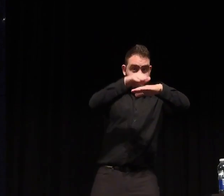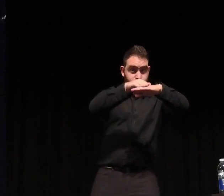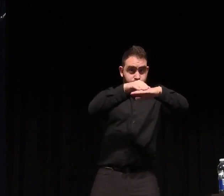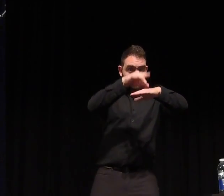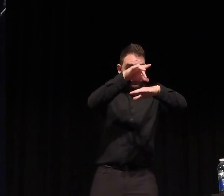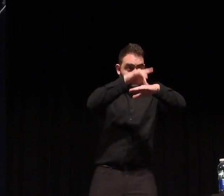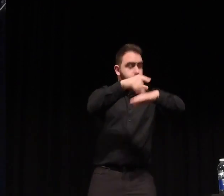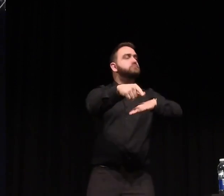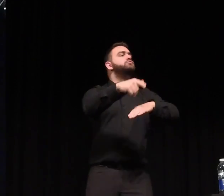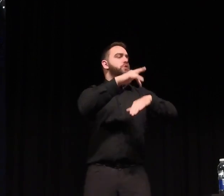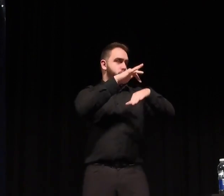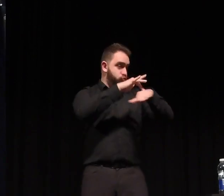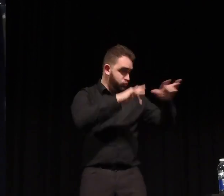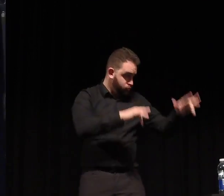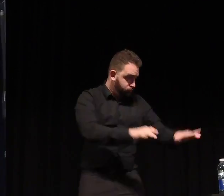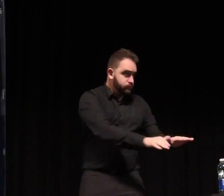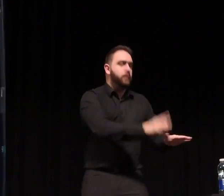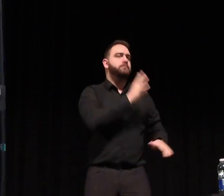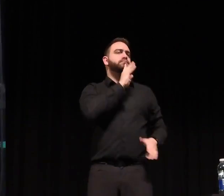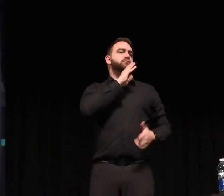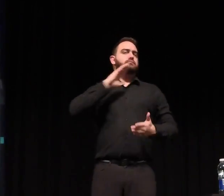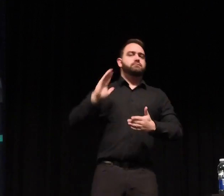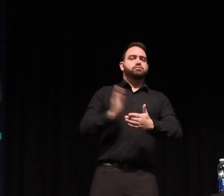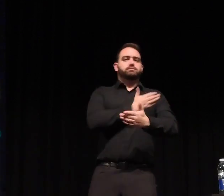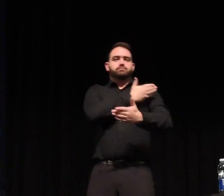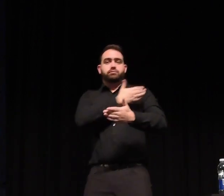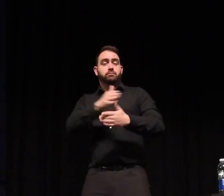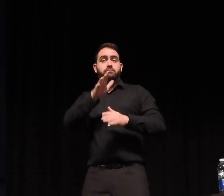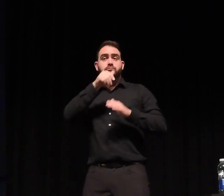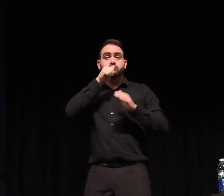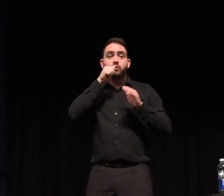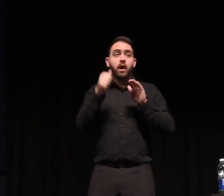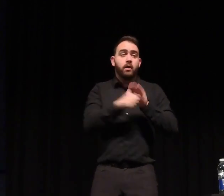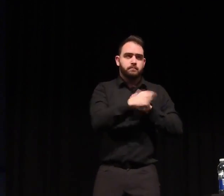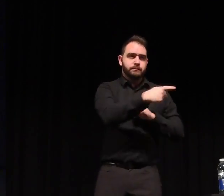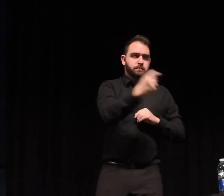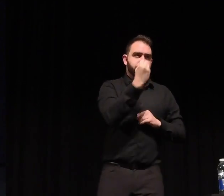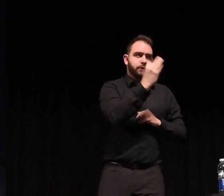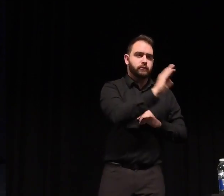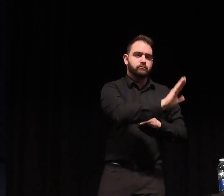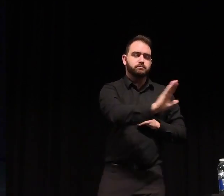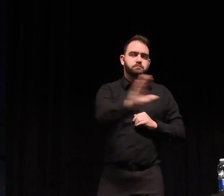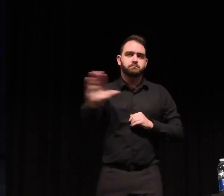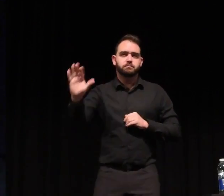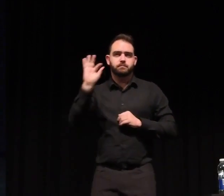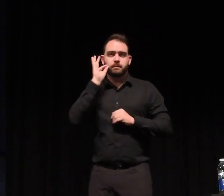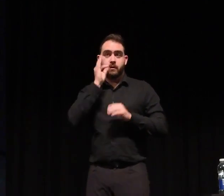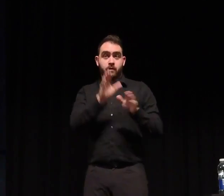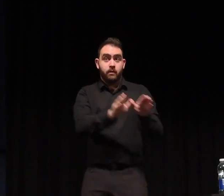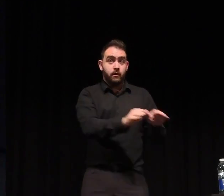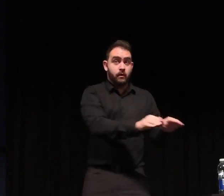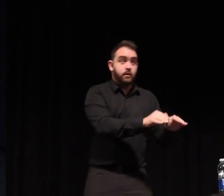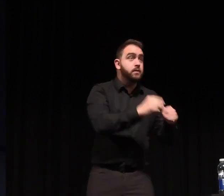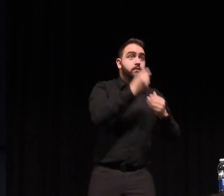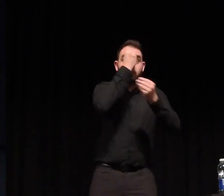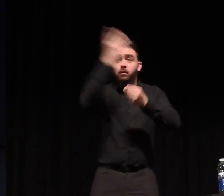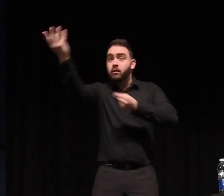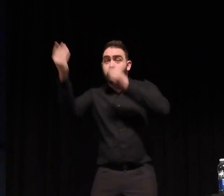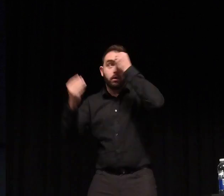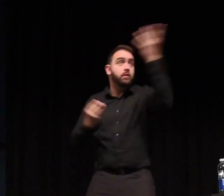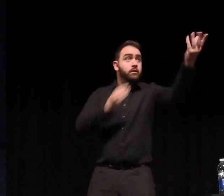lui confier tous vos secrets, puis jamais il va les révéler. C'est le gardeur de